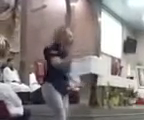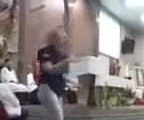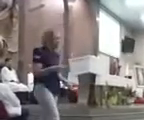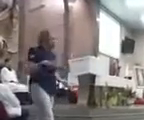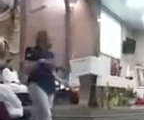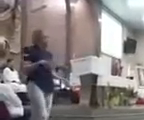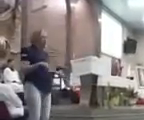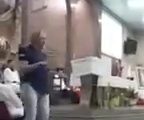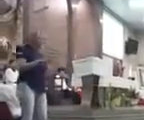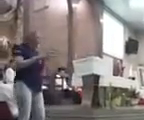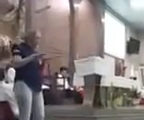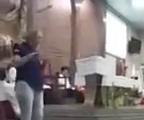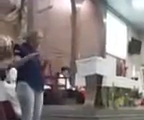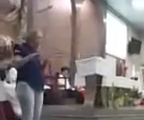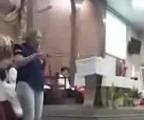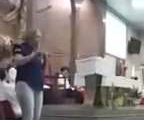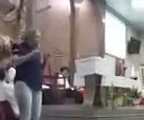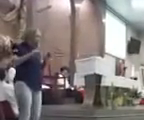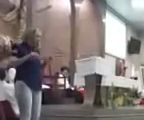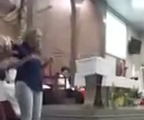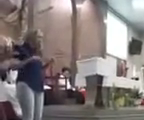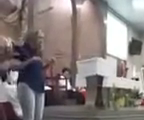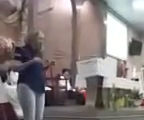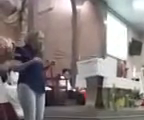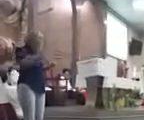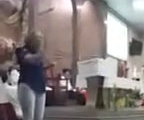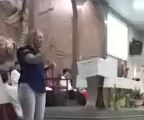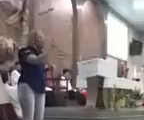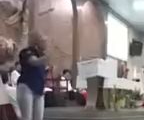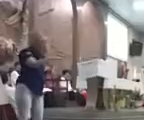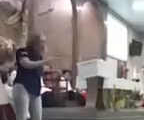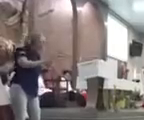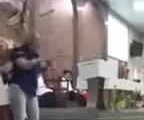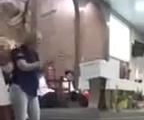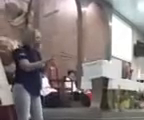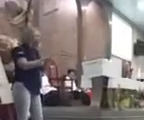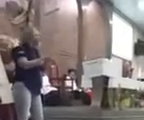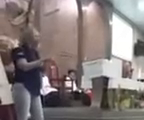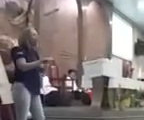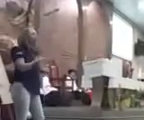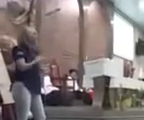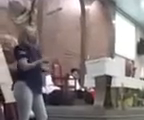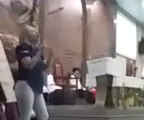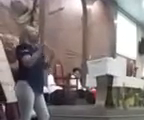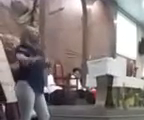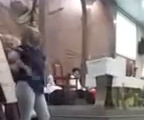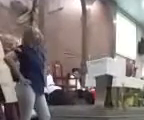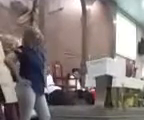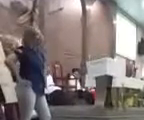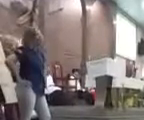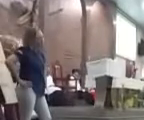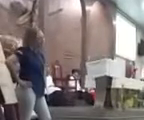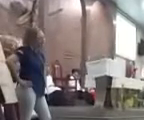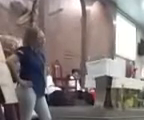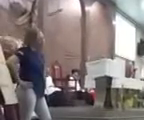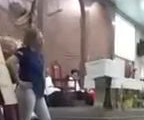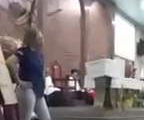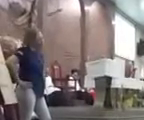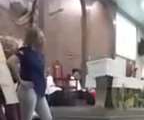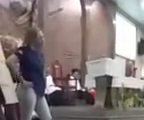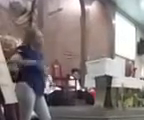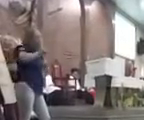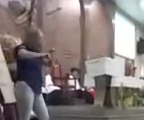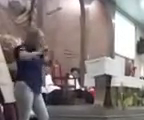superficialidade da nossa existência, sem fazer uma revolução na nossa vida de fé. Se não